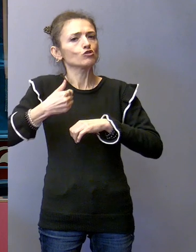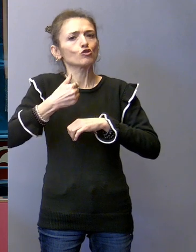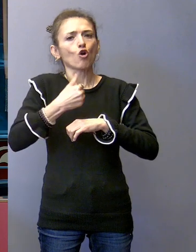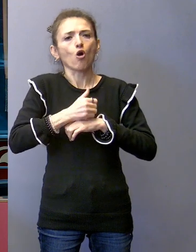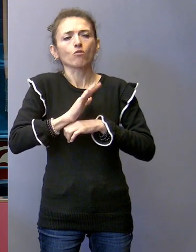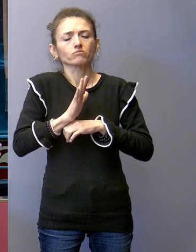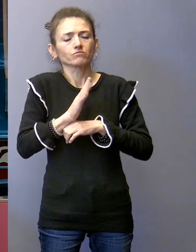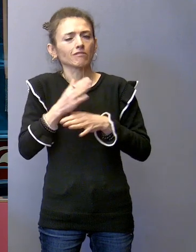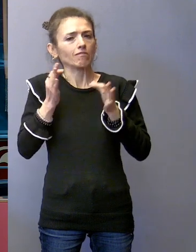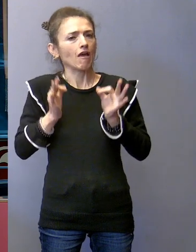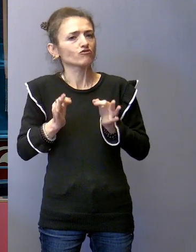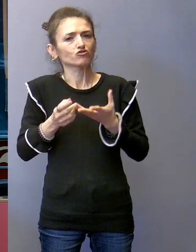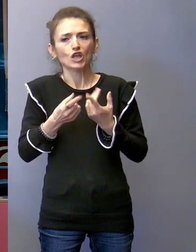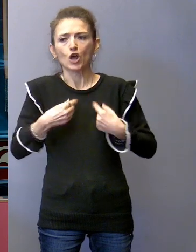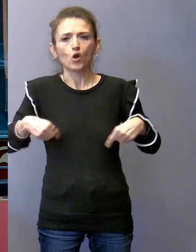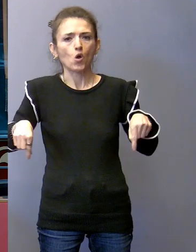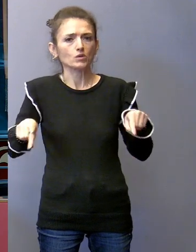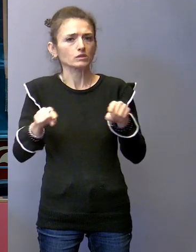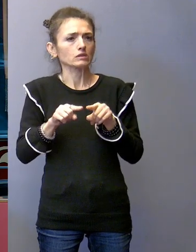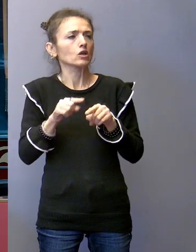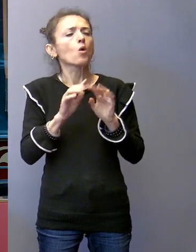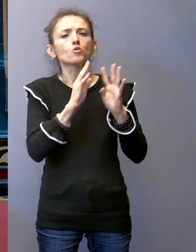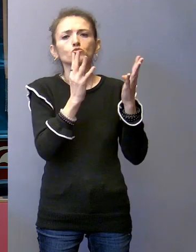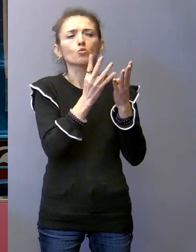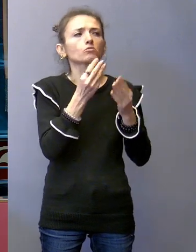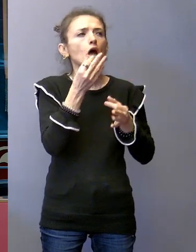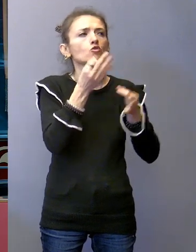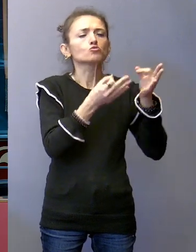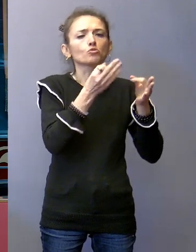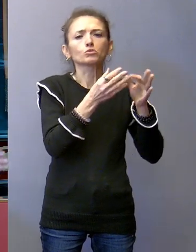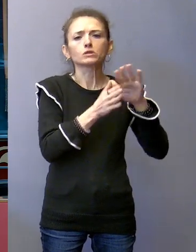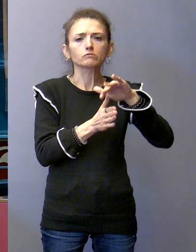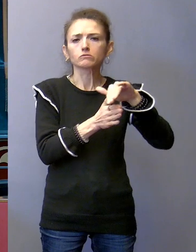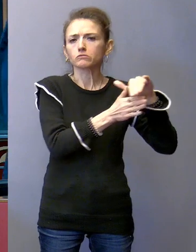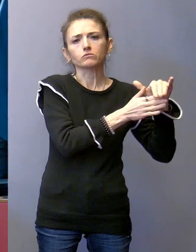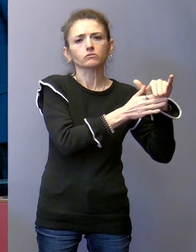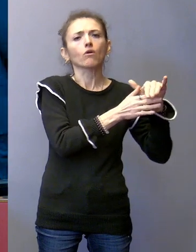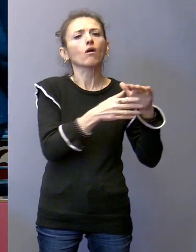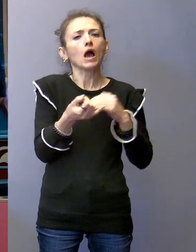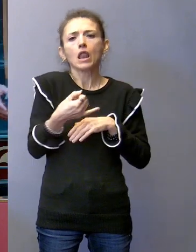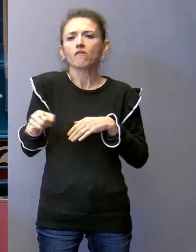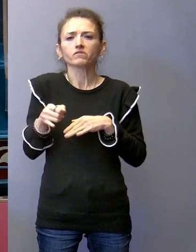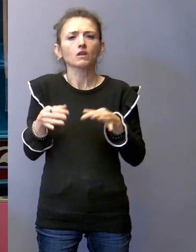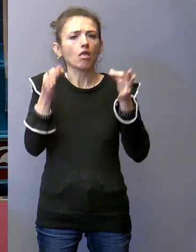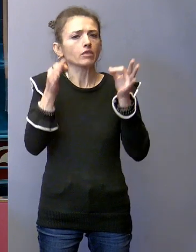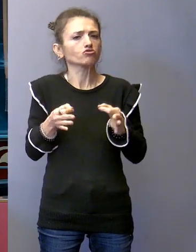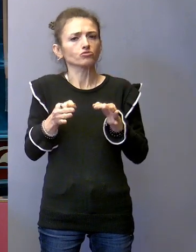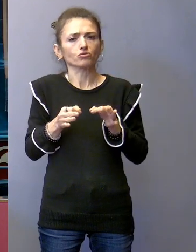indipendentemente anche da quello che è il Giudizio della giunta su ciascun ordine del giorno quindi è